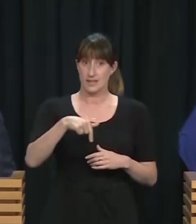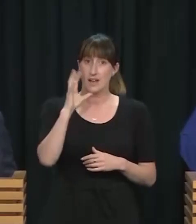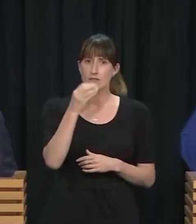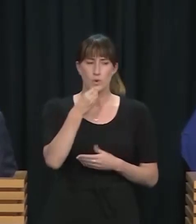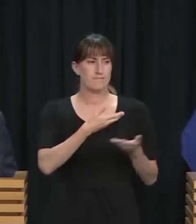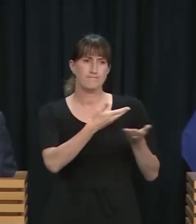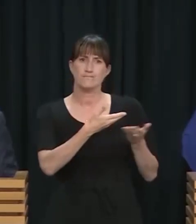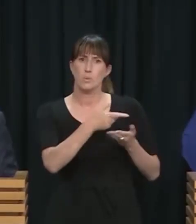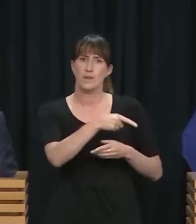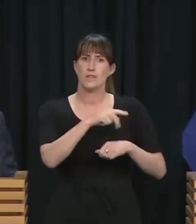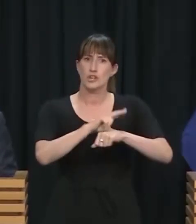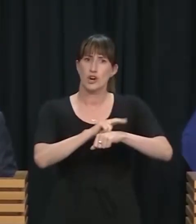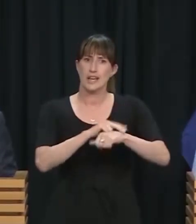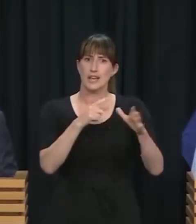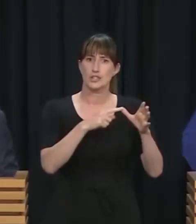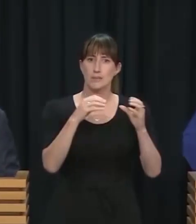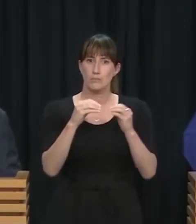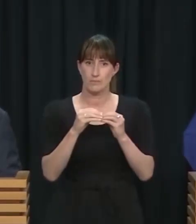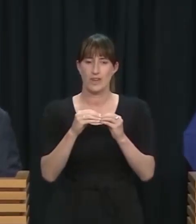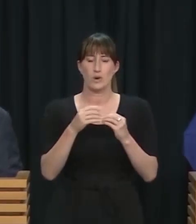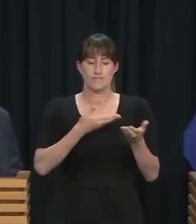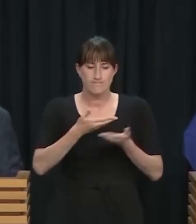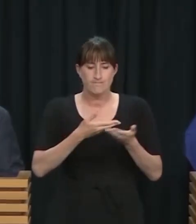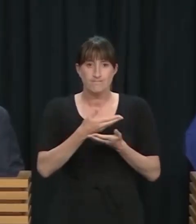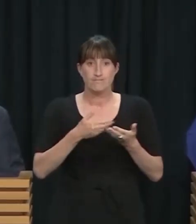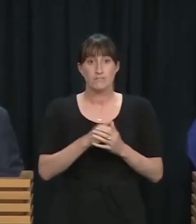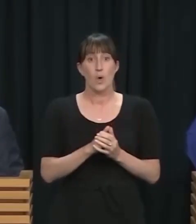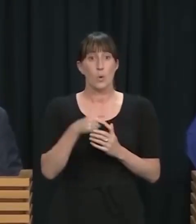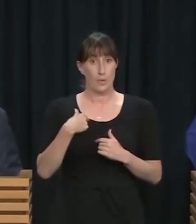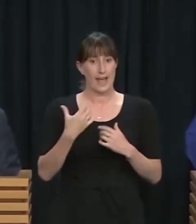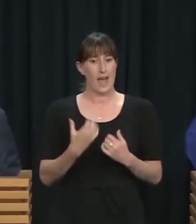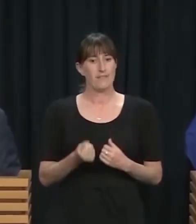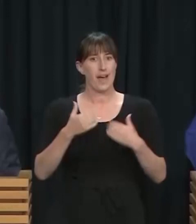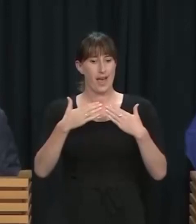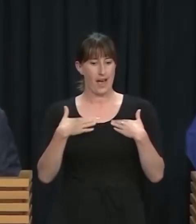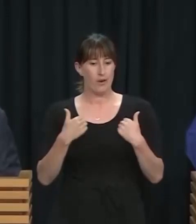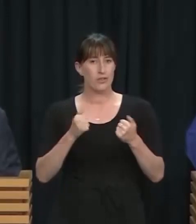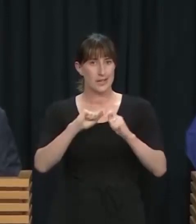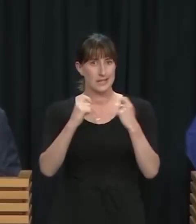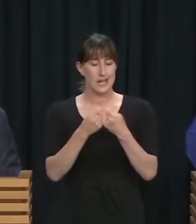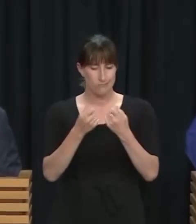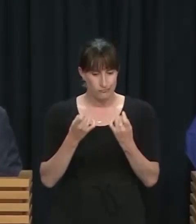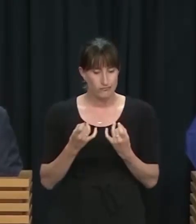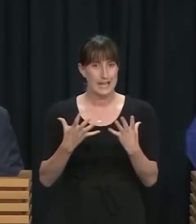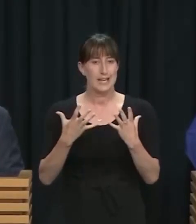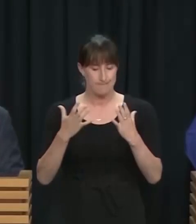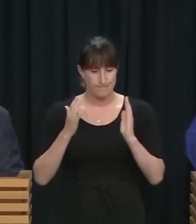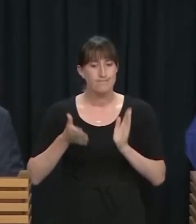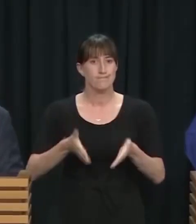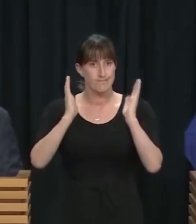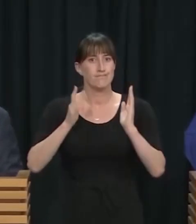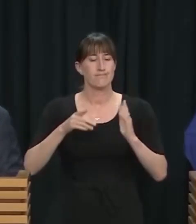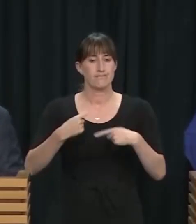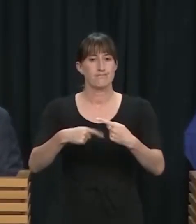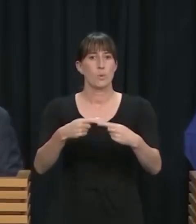өтінішім, денсаулығыңыздан кінәрат шығып, өзіңізді жайсыз сезіне бастасаңыз, тез арада тест тапсырып, нәтижесі белгілі болғанша үйде